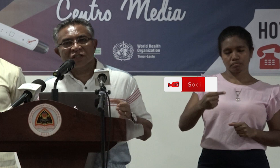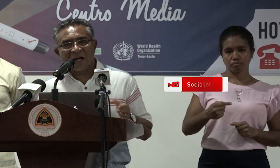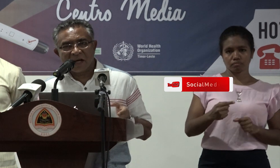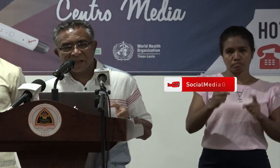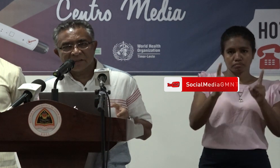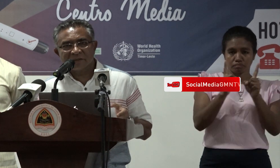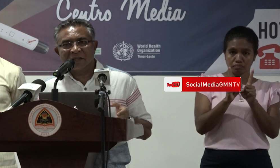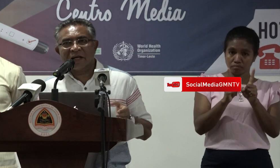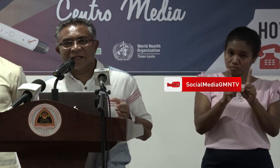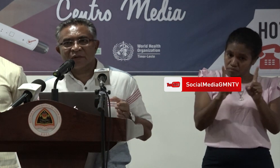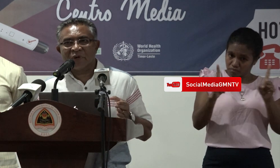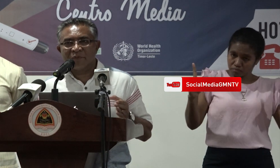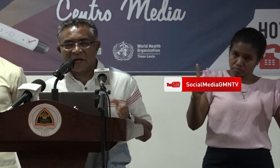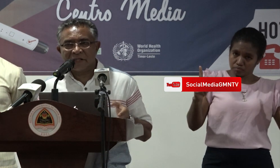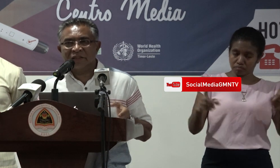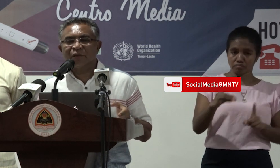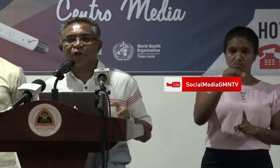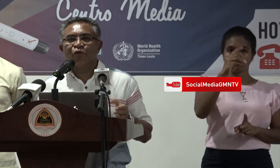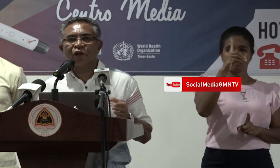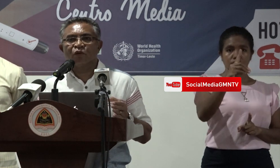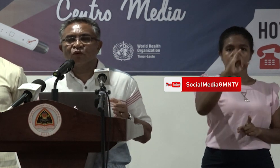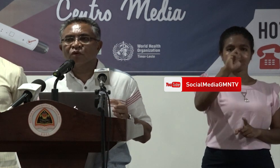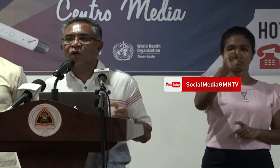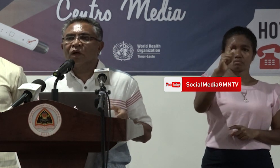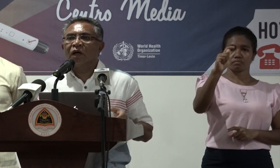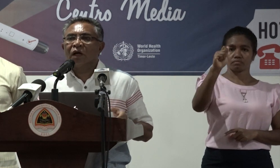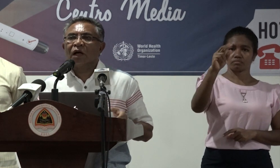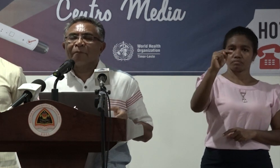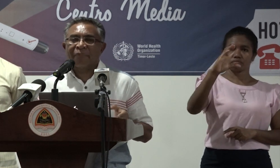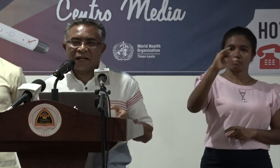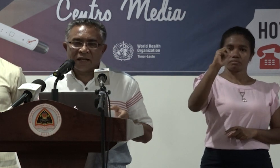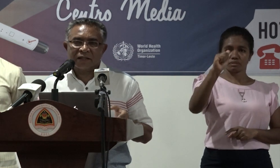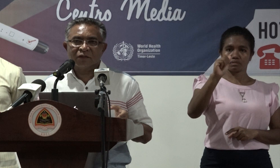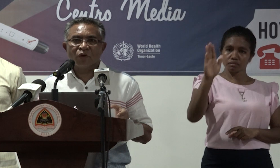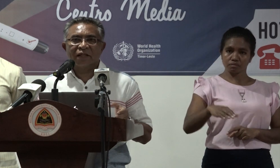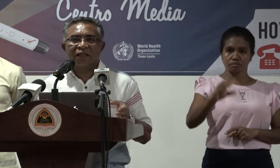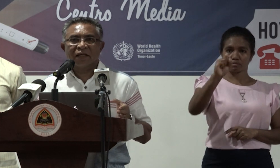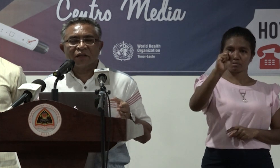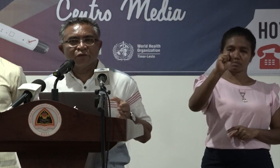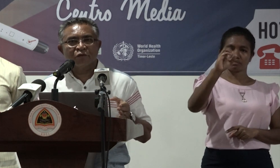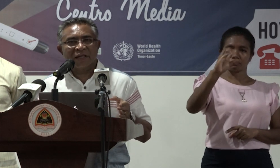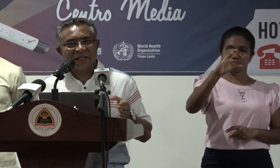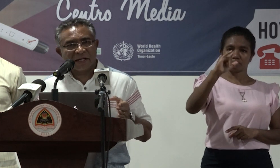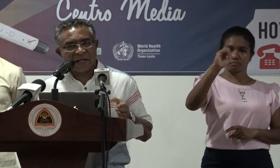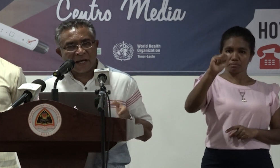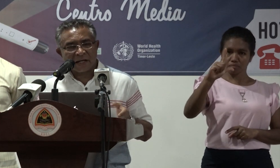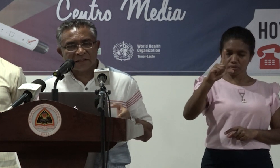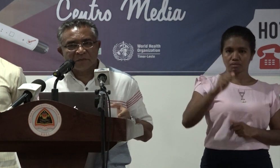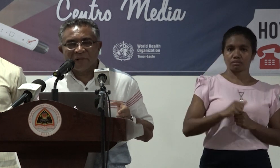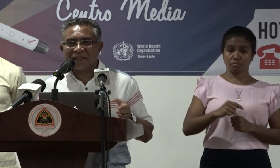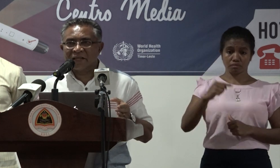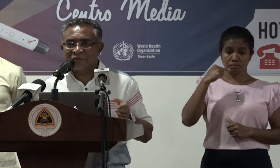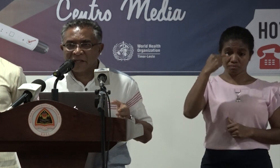distanciamento social, hanesan bai-bain, nebe governo apela durante fulan hirak